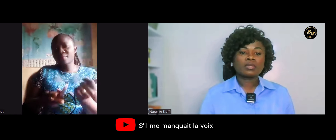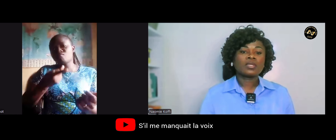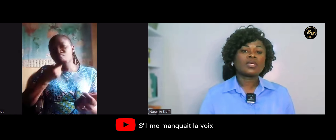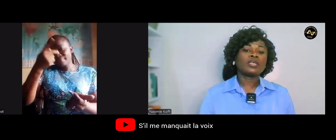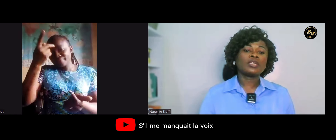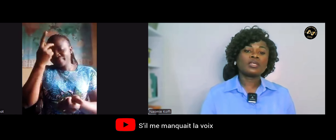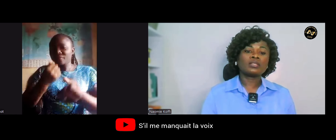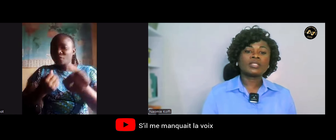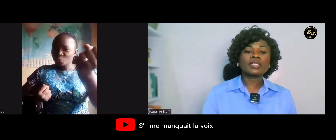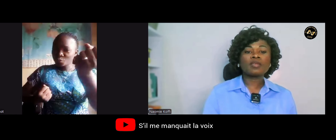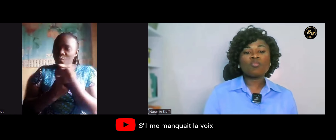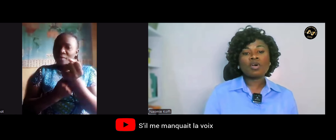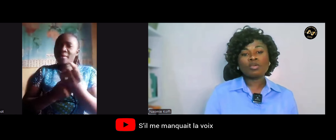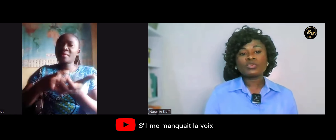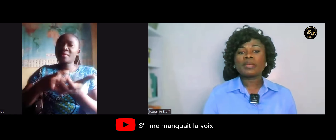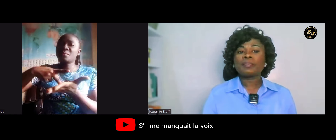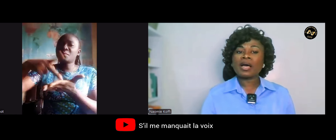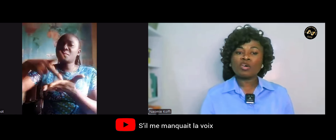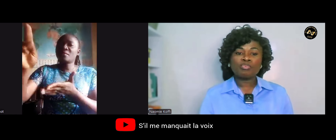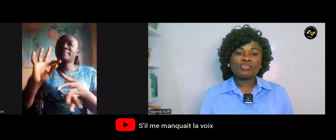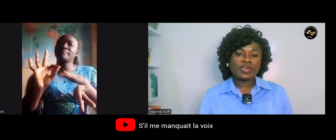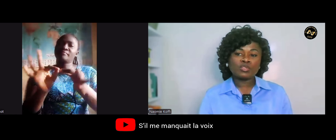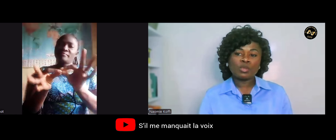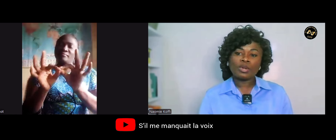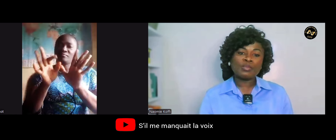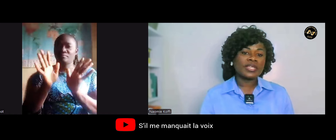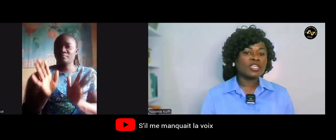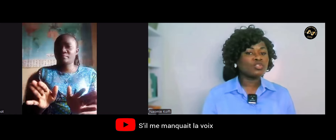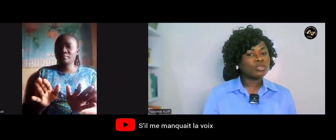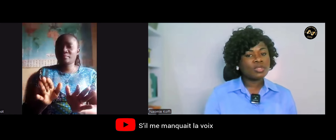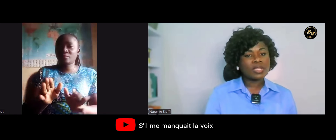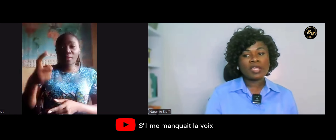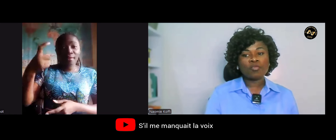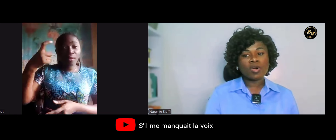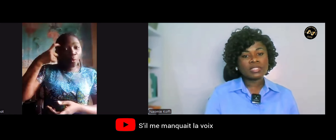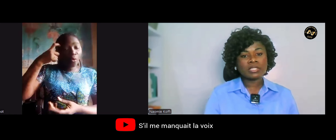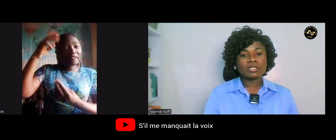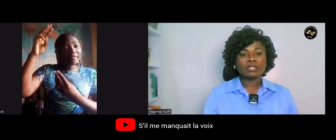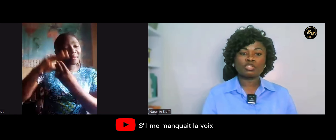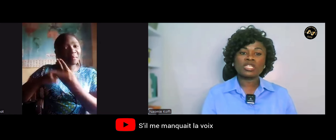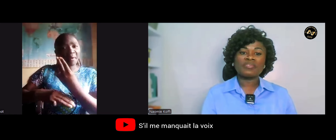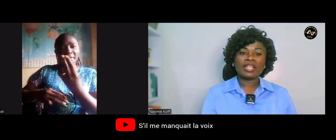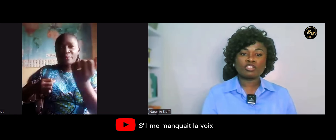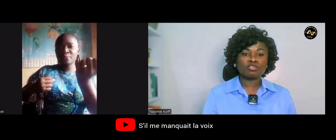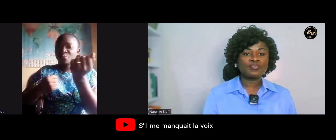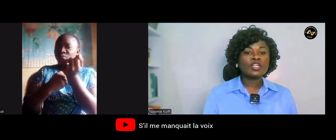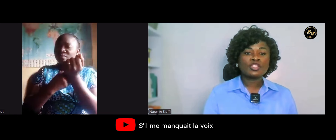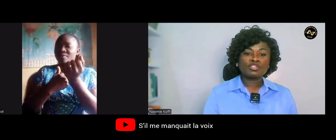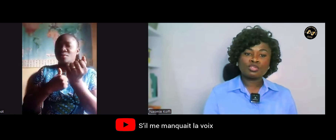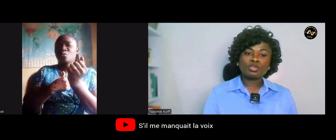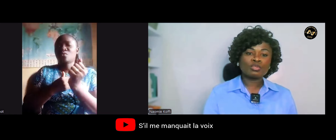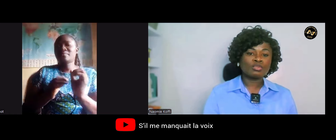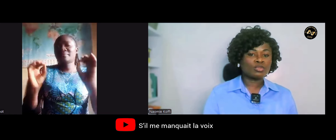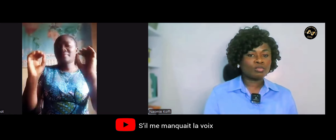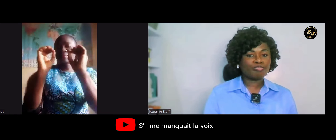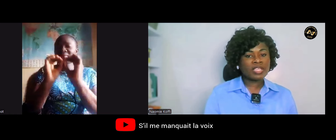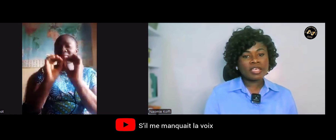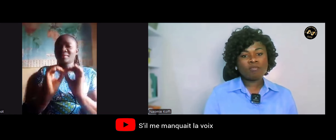payer et certains moments, lorsque les parents pouvaient, selon leurs moyens, ils soutenaient et moi aussi, lorsque j'avais de l'argent,